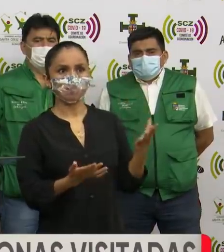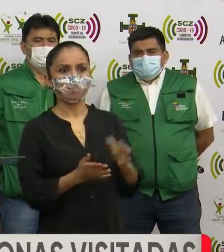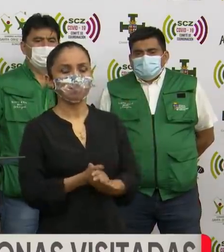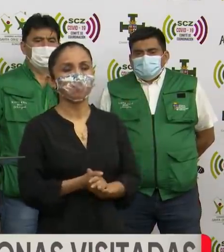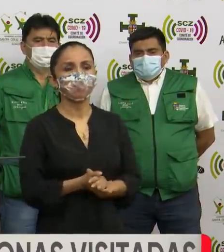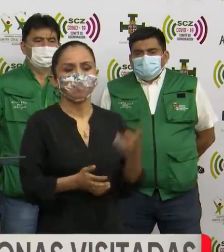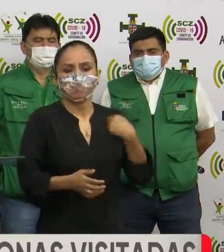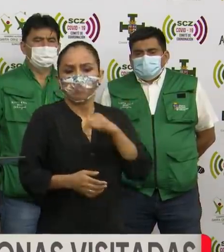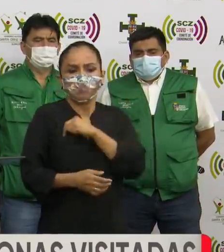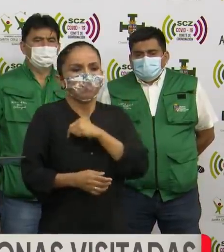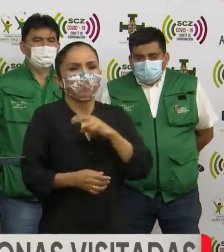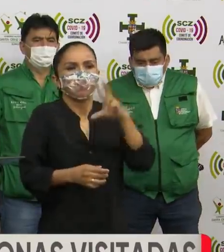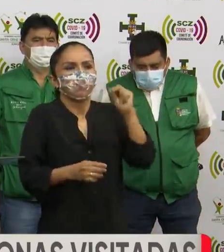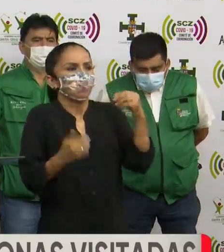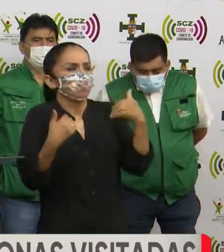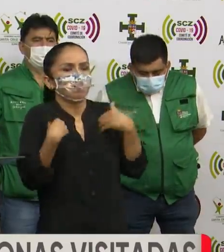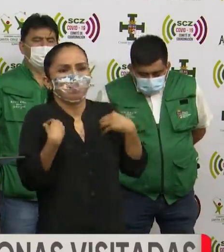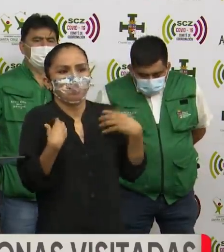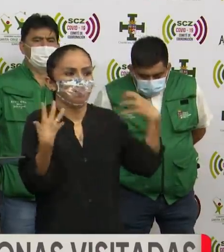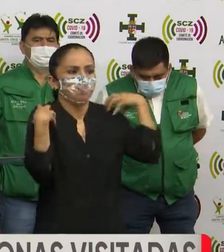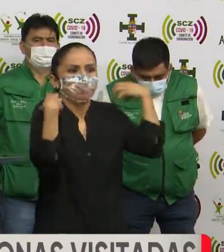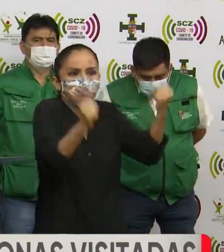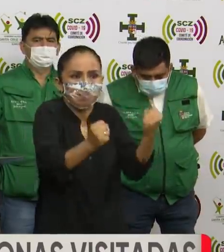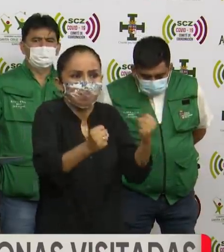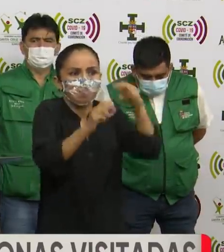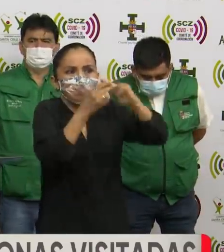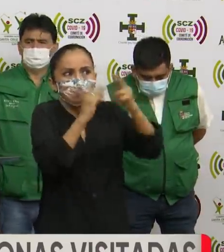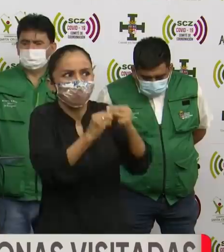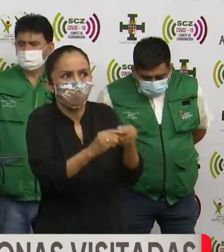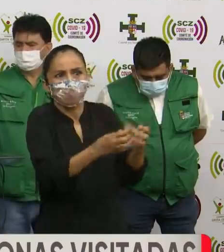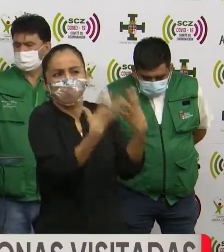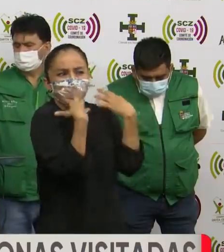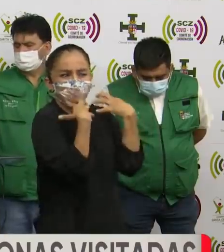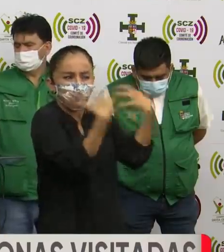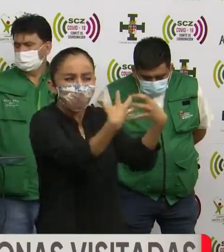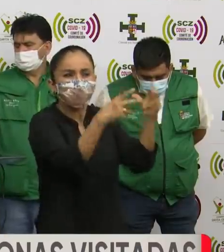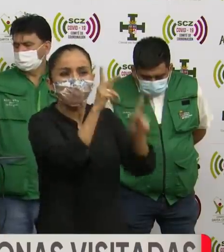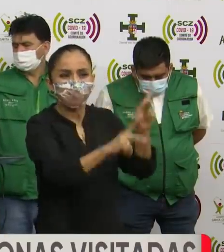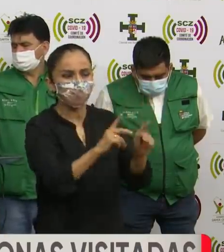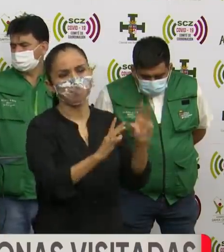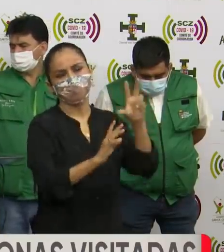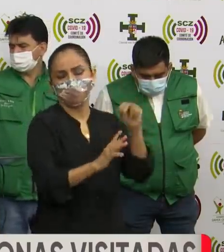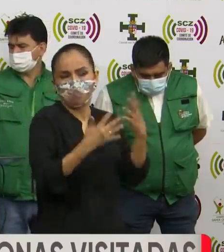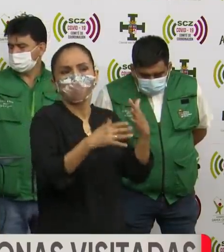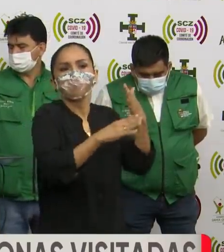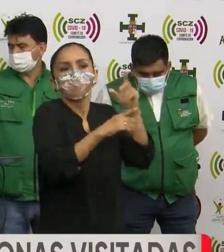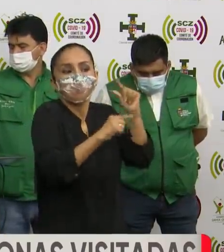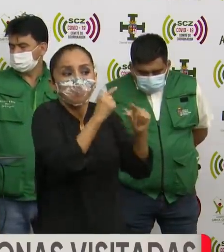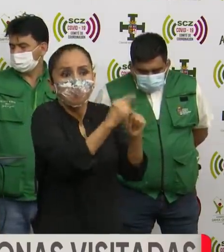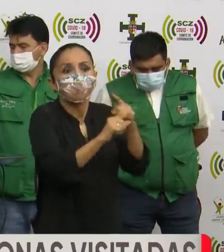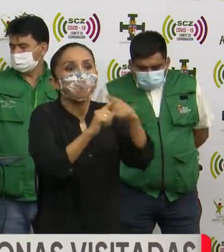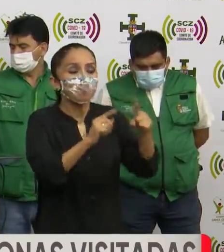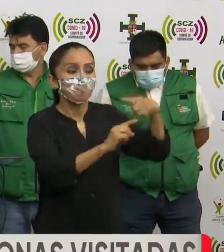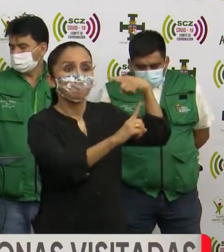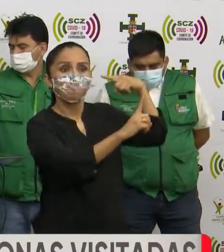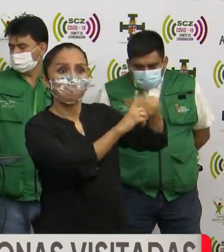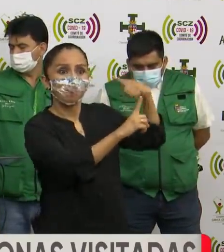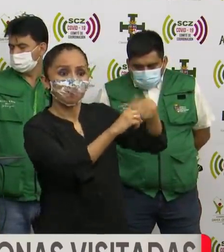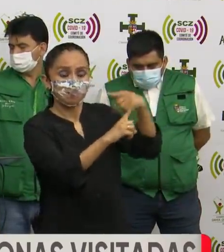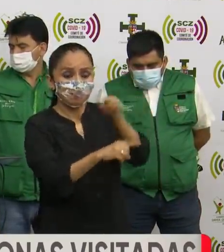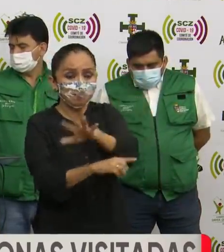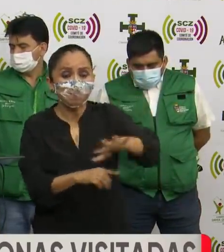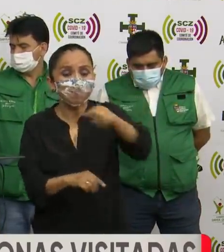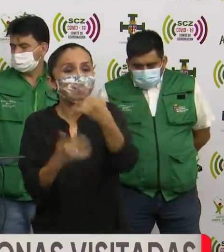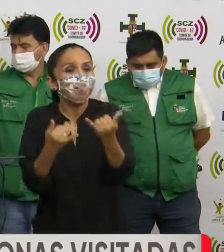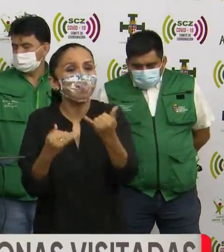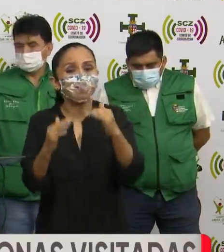No tenemos la cantidad de recuperados que quisiéramos aún, porque el éxito está en sacar esos positivos de los domicilios o